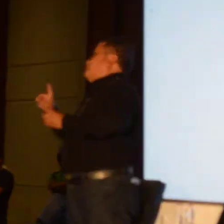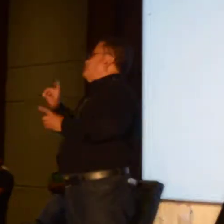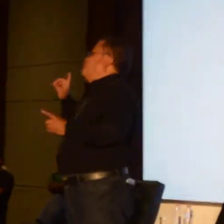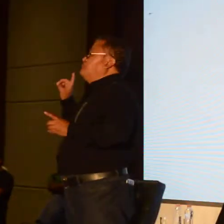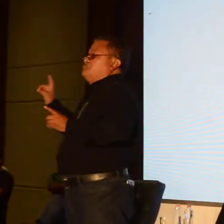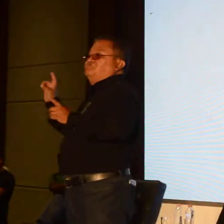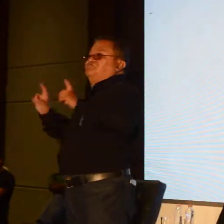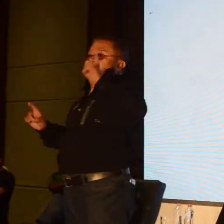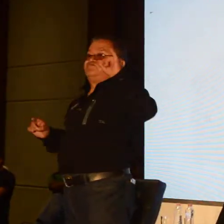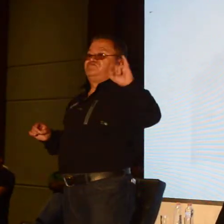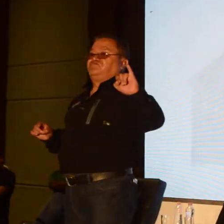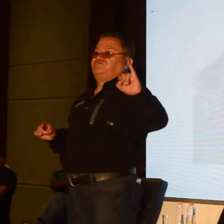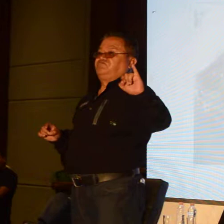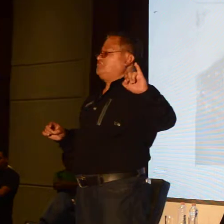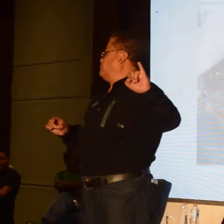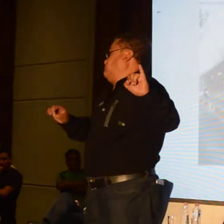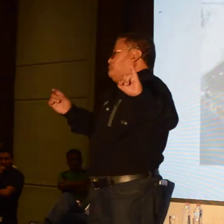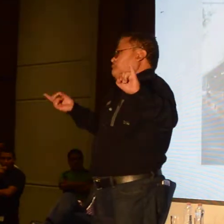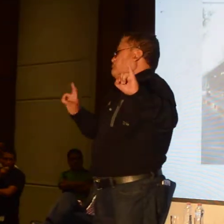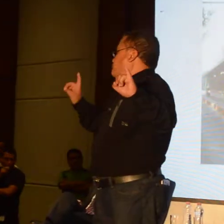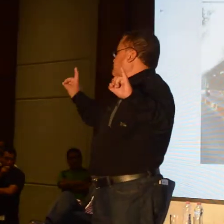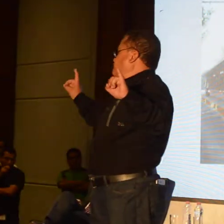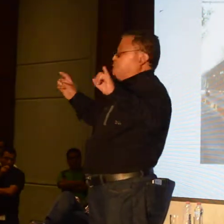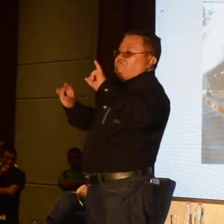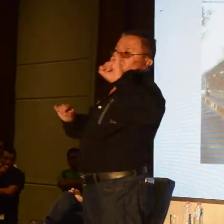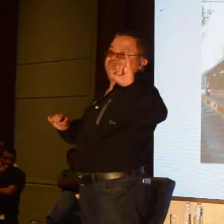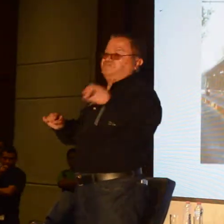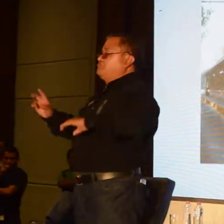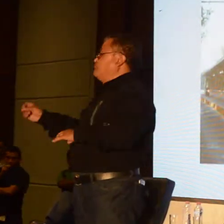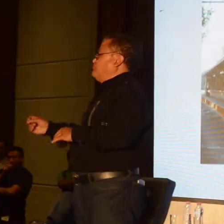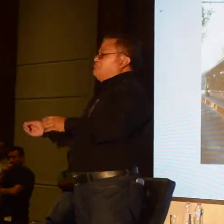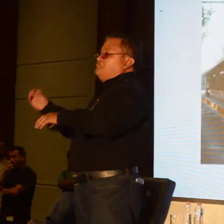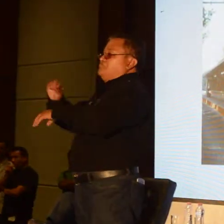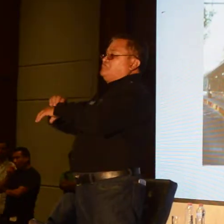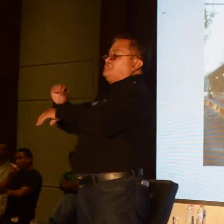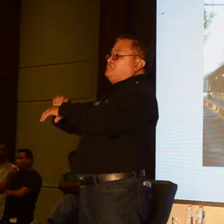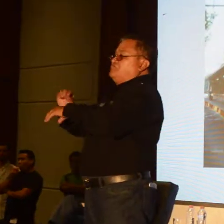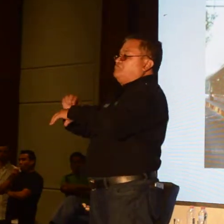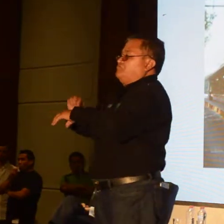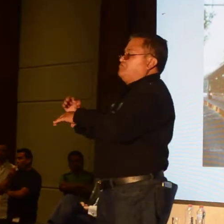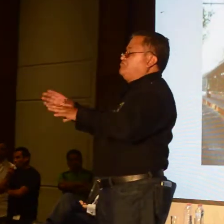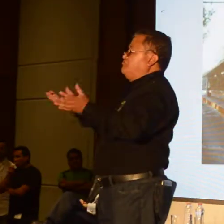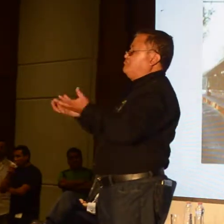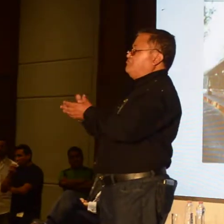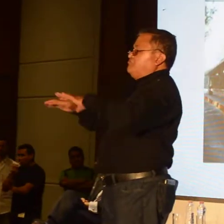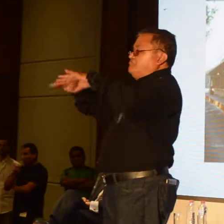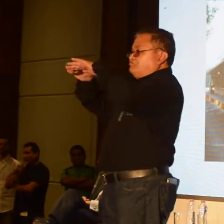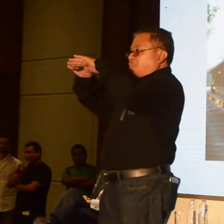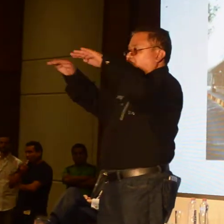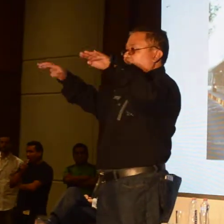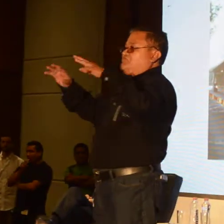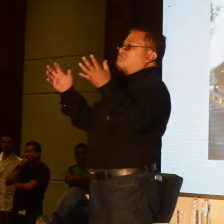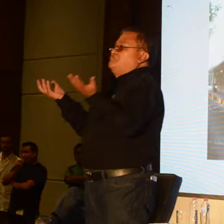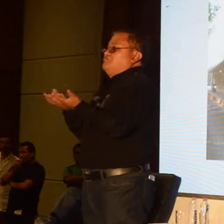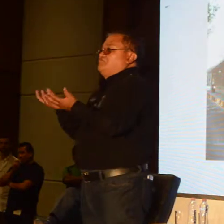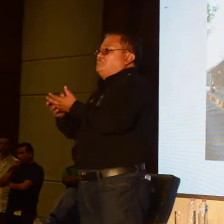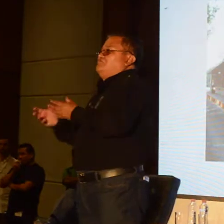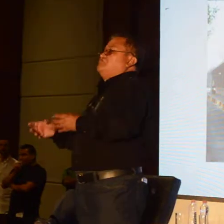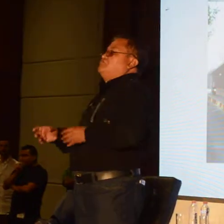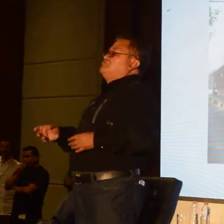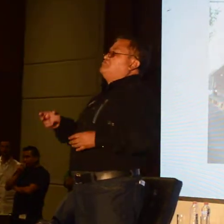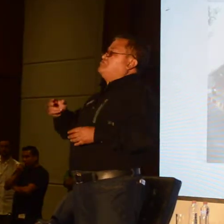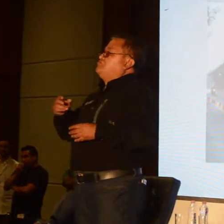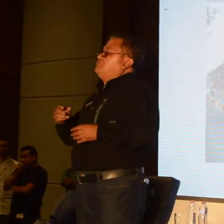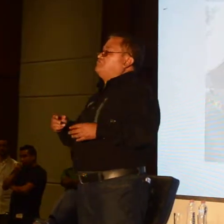de funcionar bien. No es una copia extralógica, sino una aplicación y adaptación que creo se requiere. Obviamente el